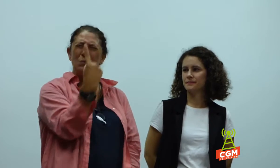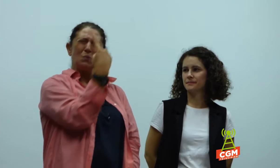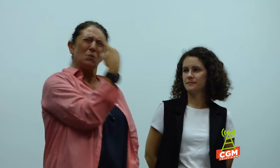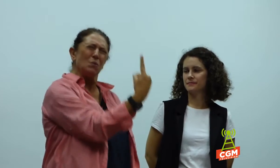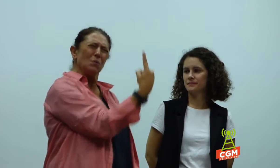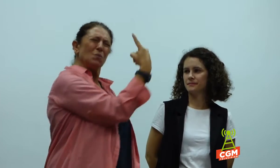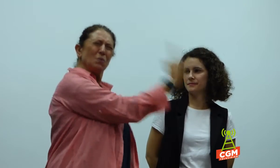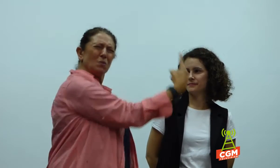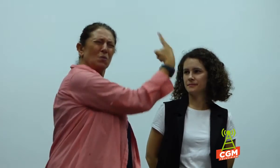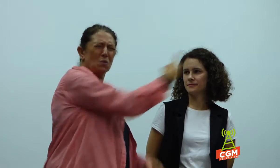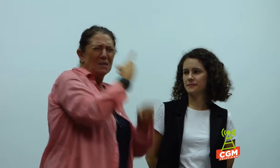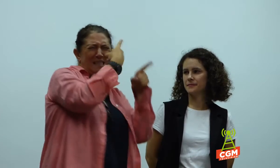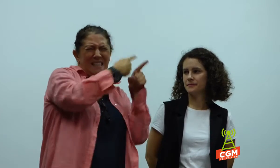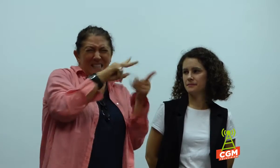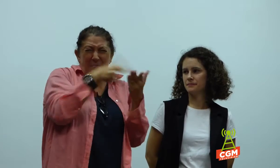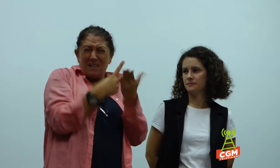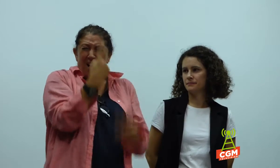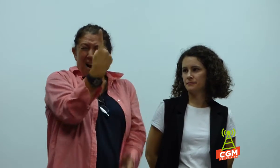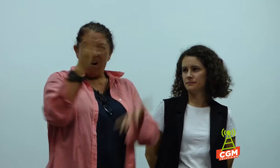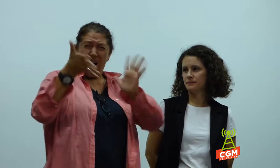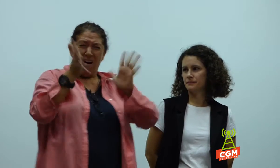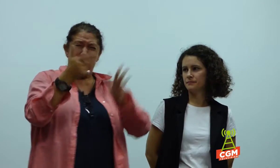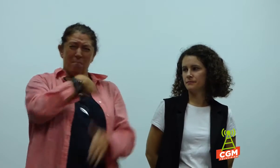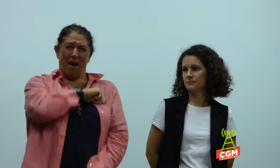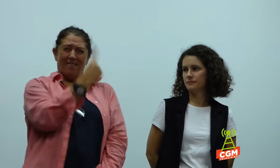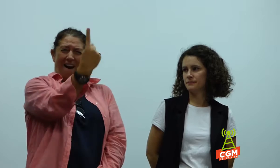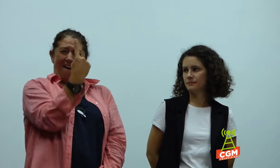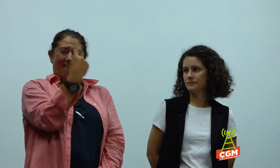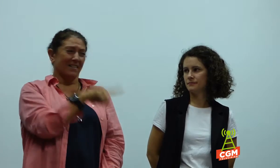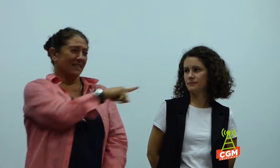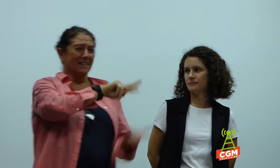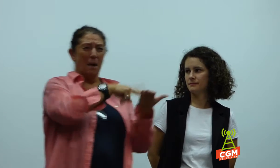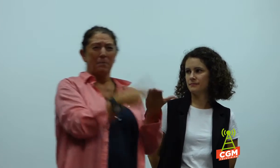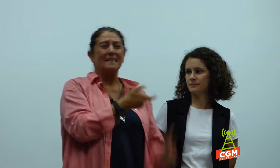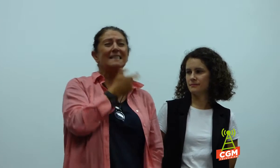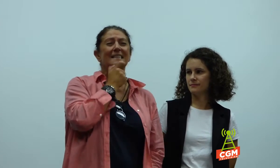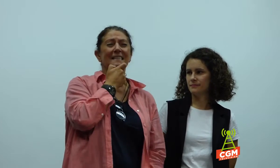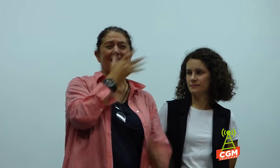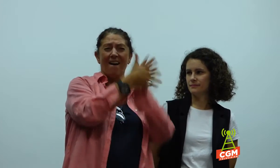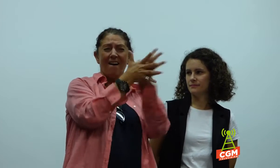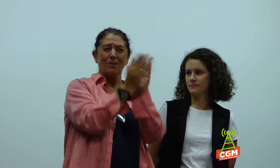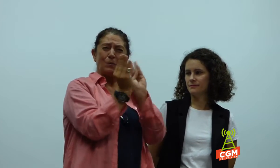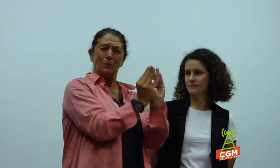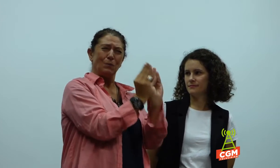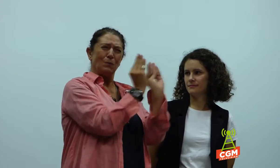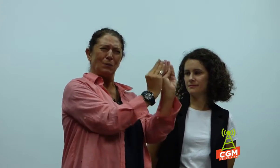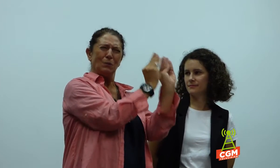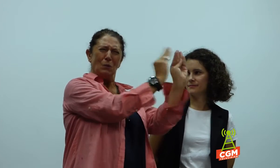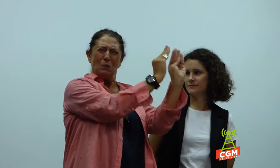100 y pico muchos países, pero 100 y pico intérpretes aquí trabajando en lengua de signos para poder interpretar todo. y